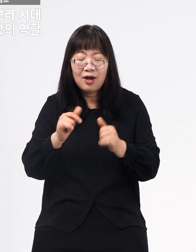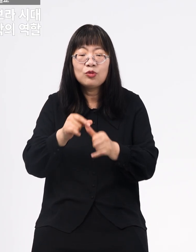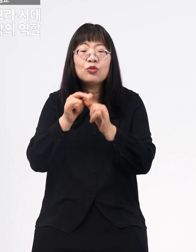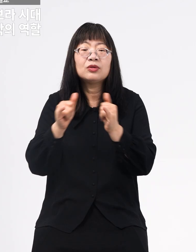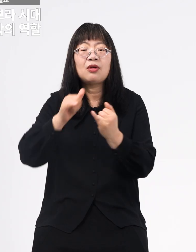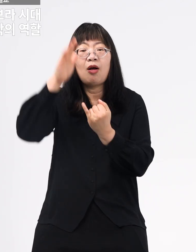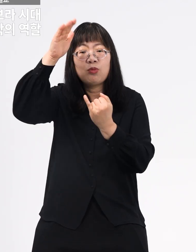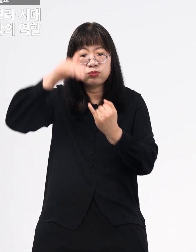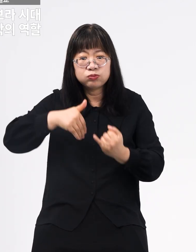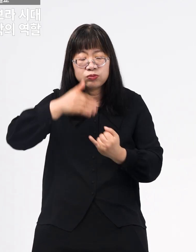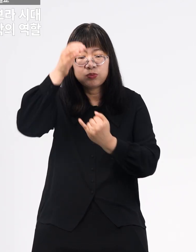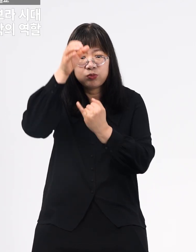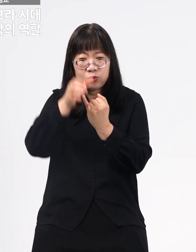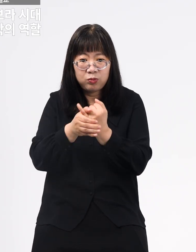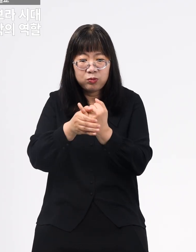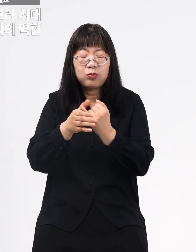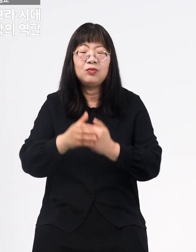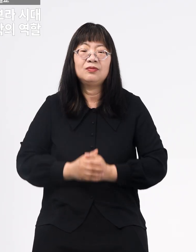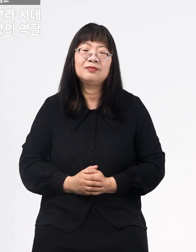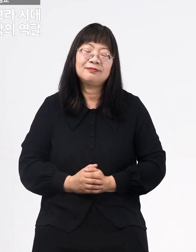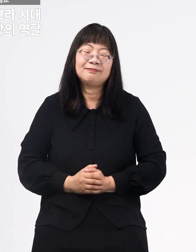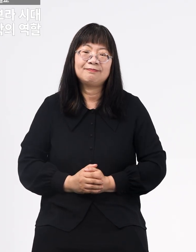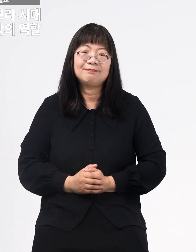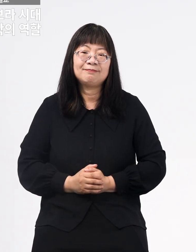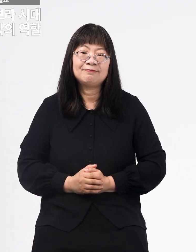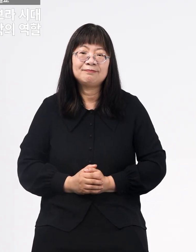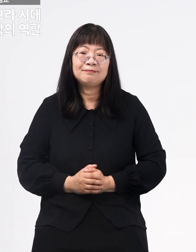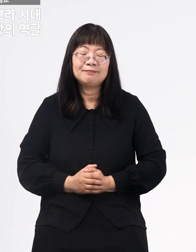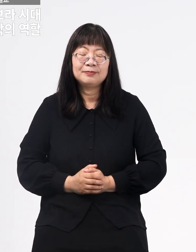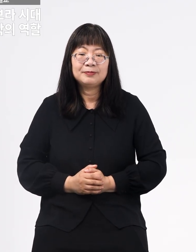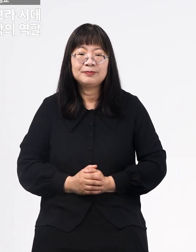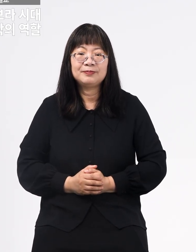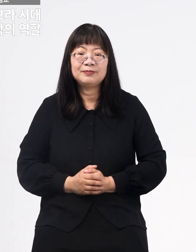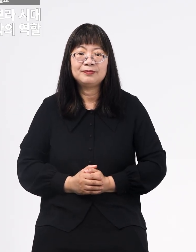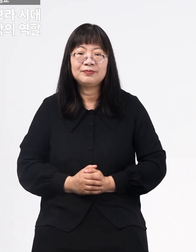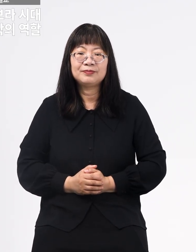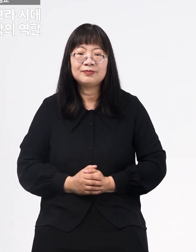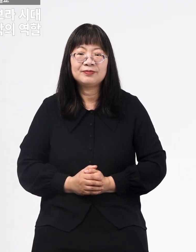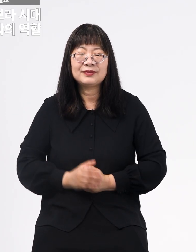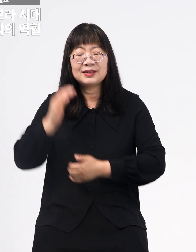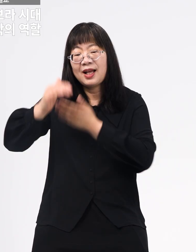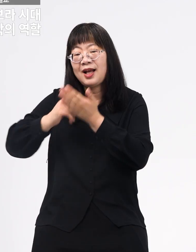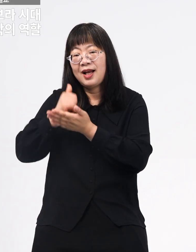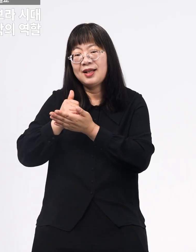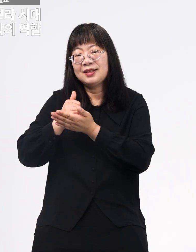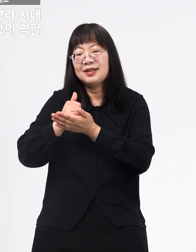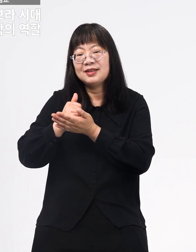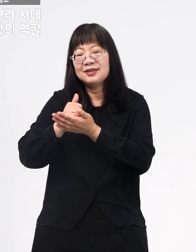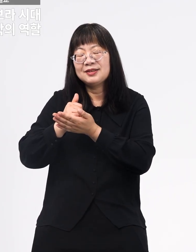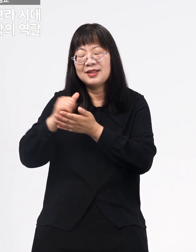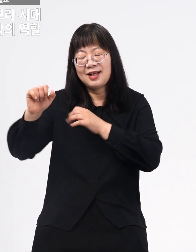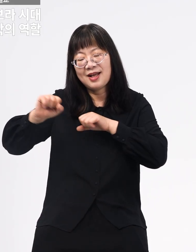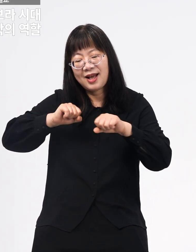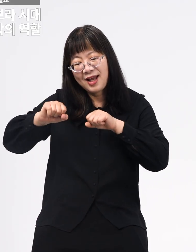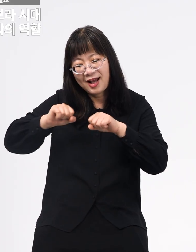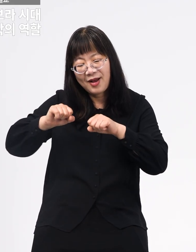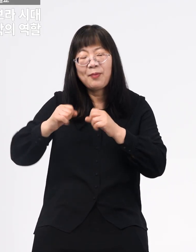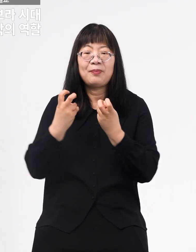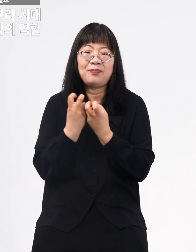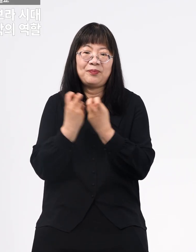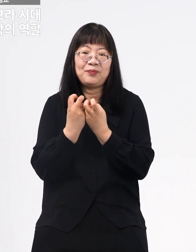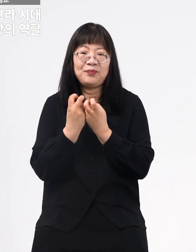사사로 구원자로 카드를 뽑습니다. 이게 하나님의 응대 방식이에요.